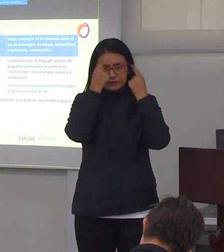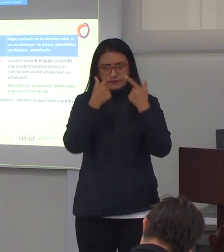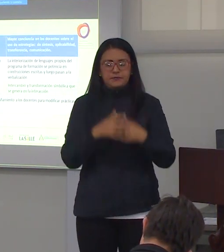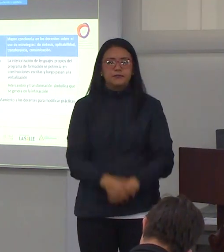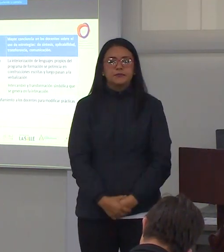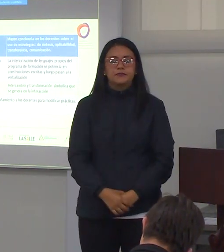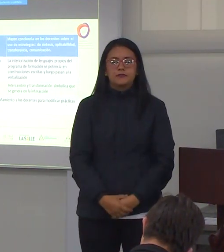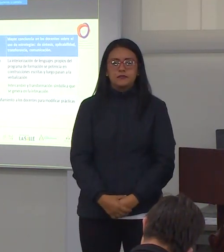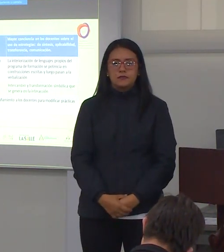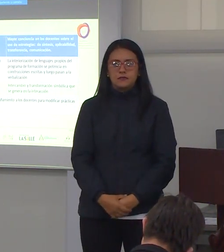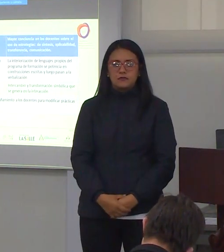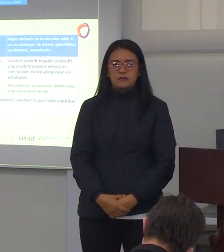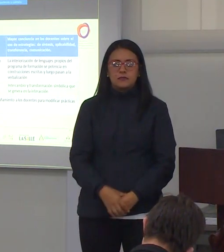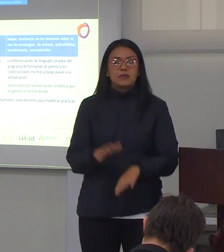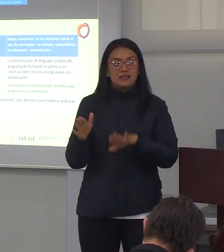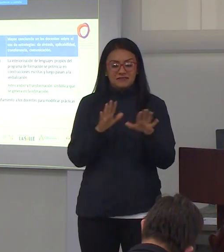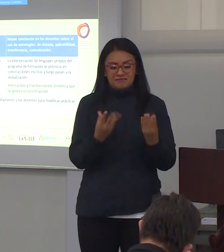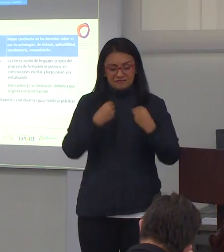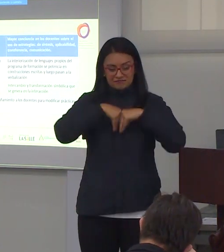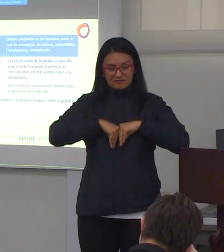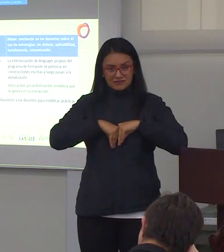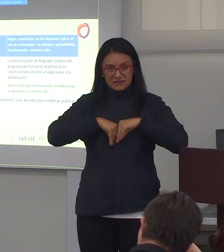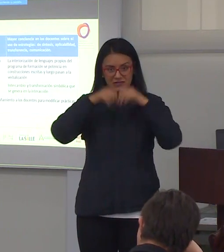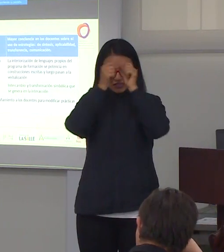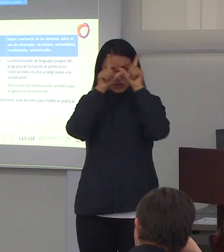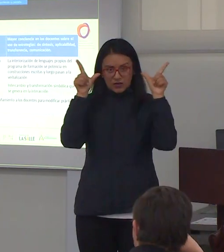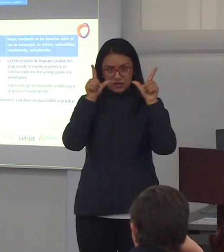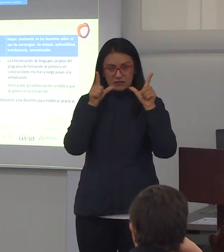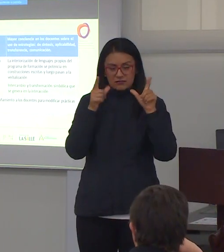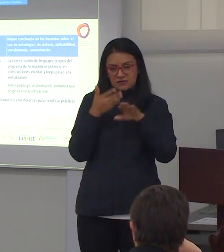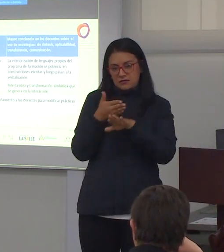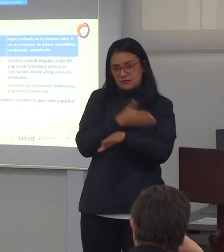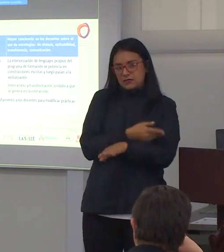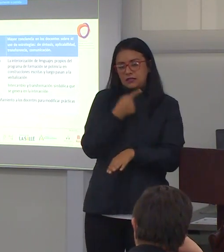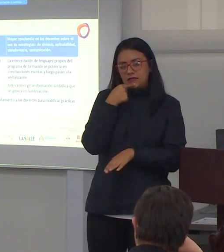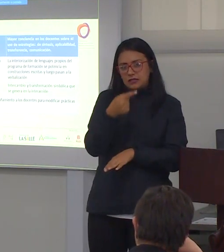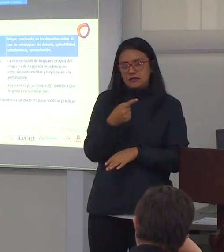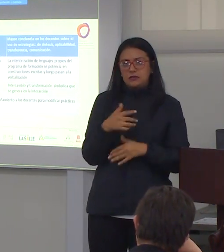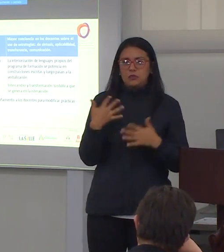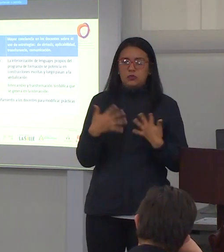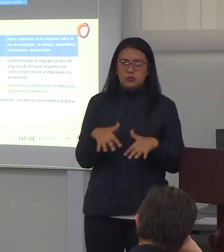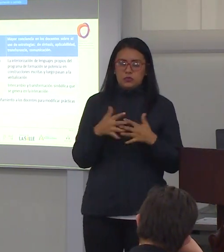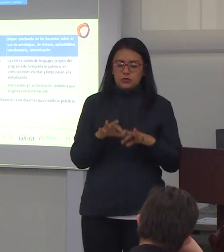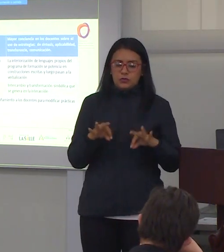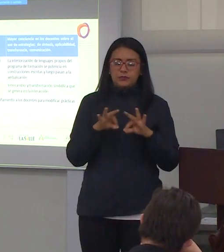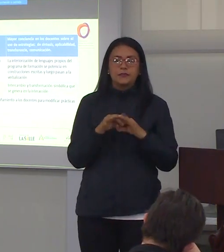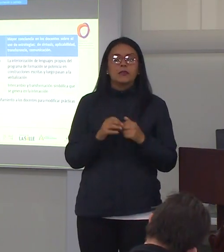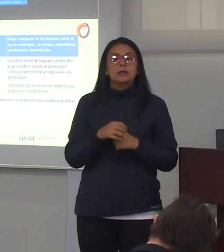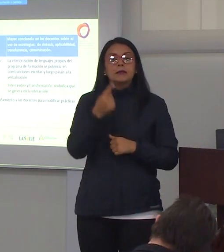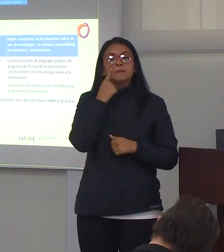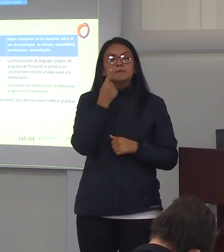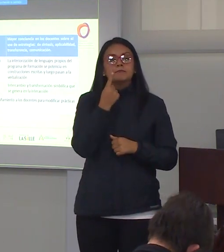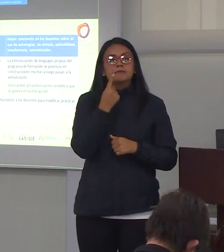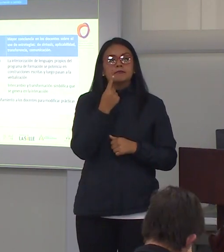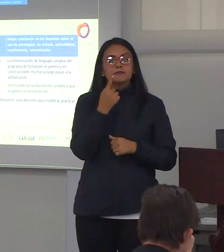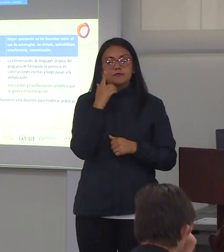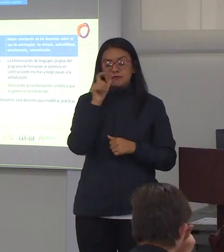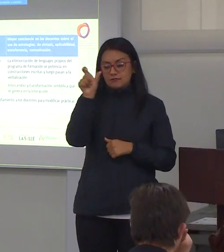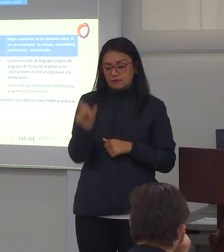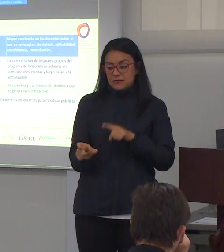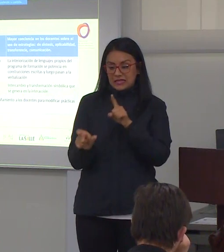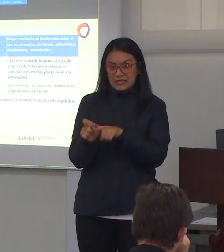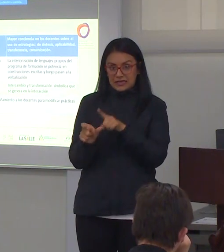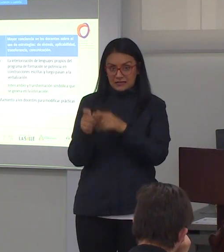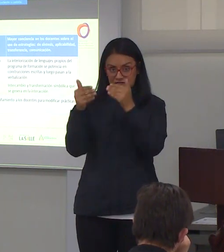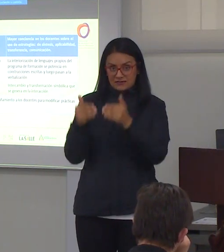la interiorización de los lenguajes como les decía ahora es muy importante es decir la medida que vamos a adquirir el chico va